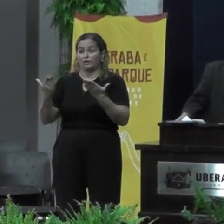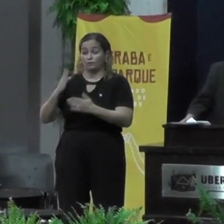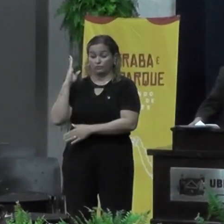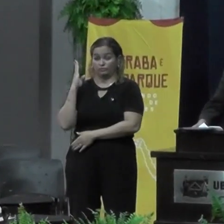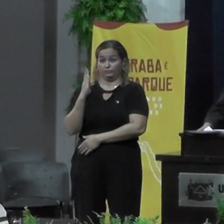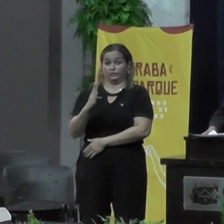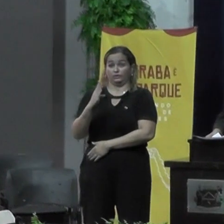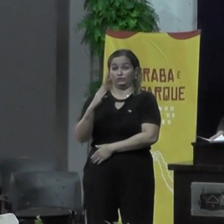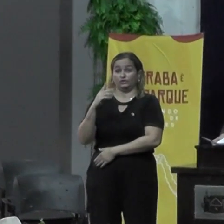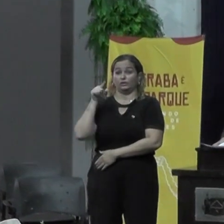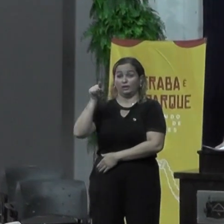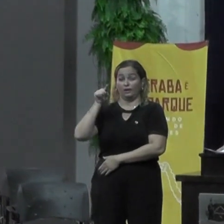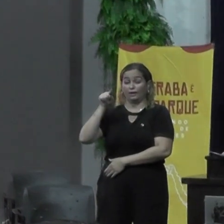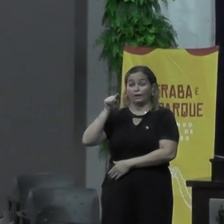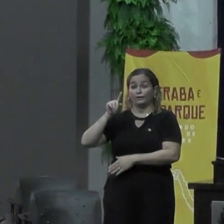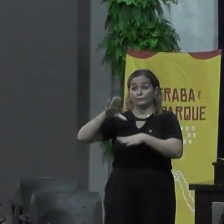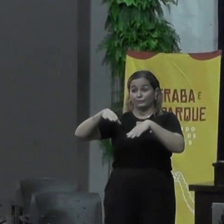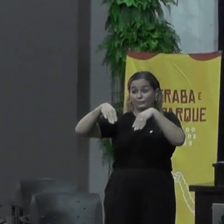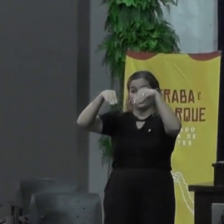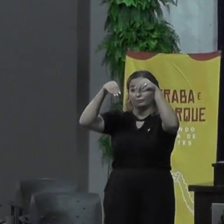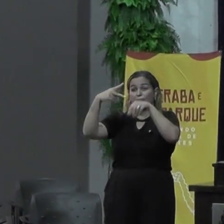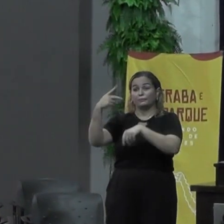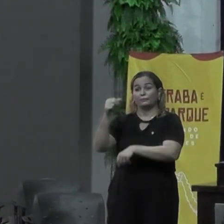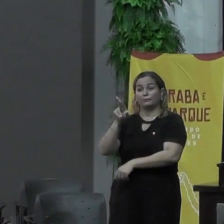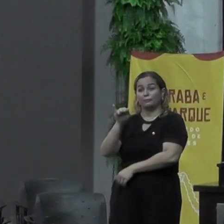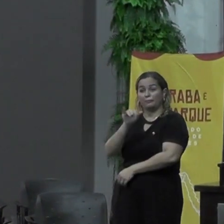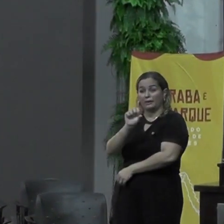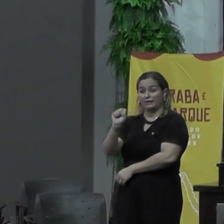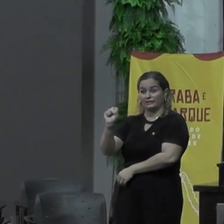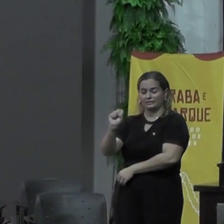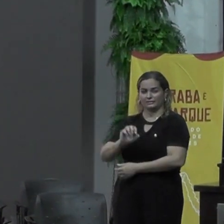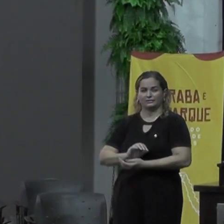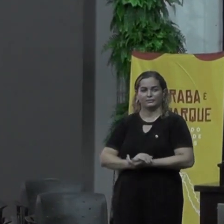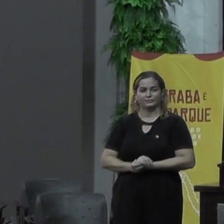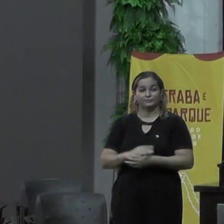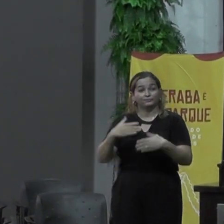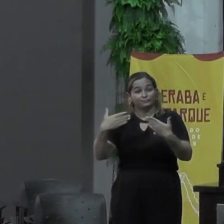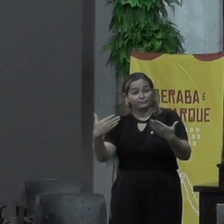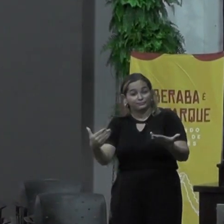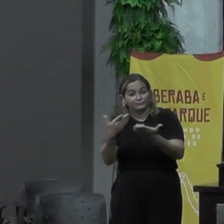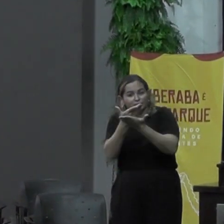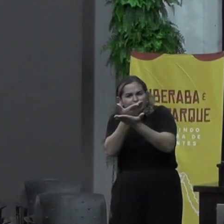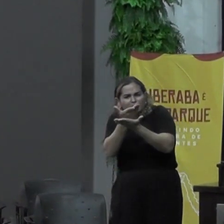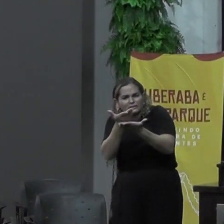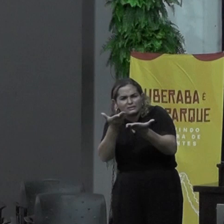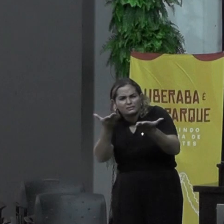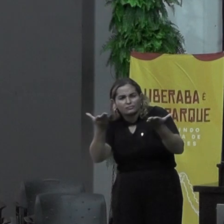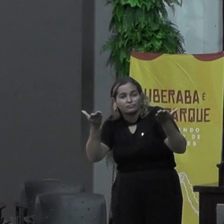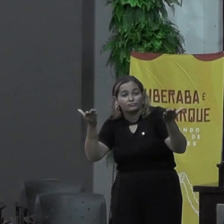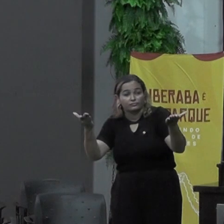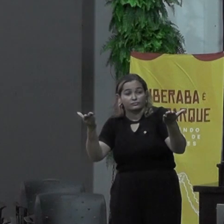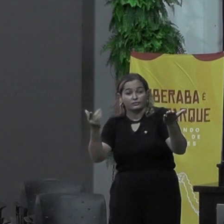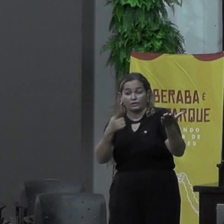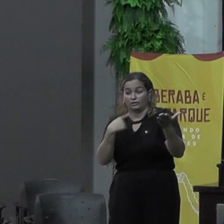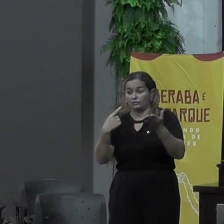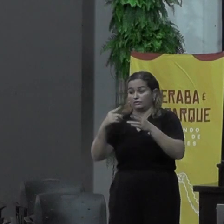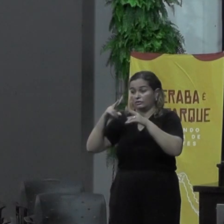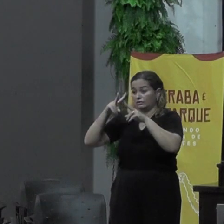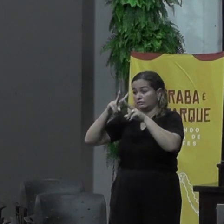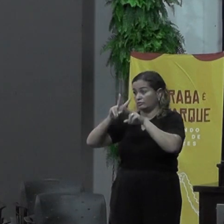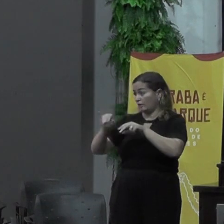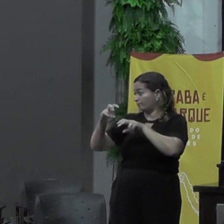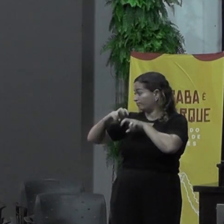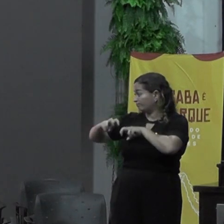direto de Paris. Daqui a pouquinho. Bem, senhoras e senhores, vamos compor o nosso